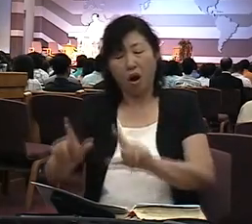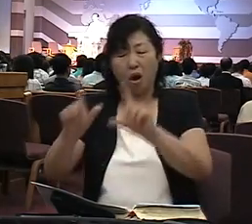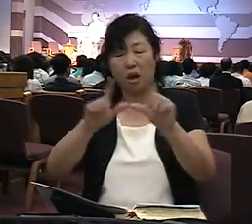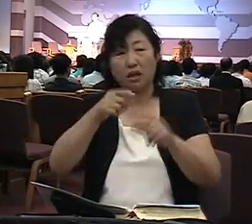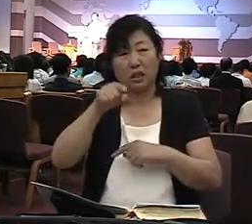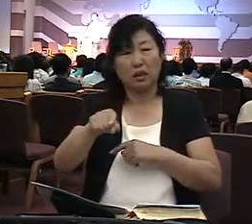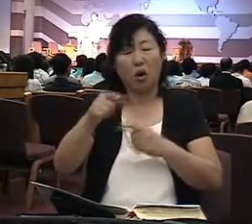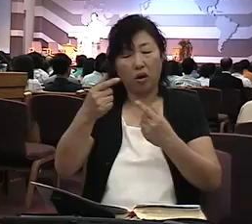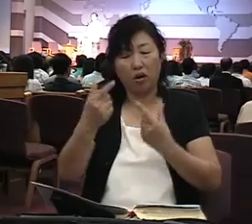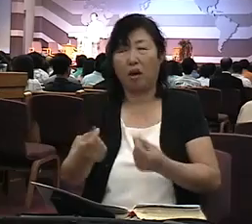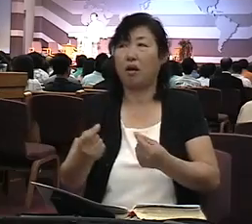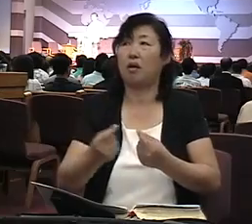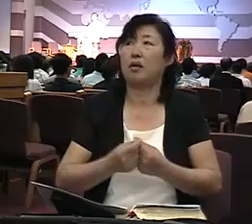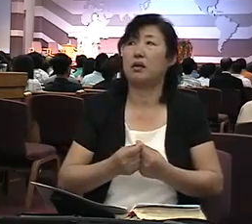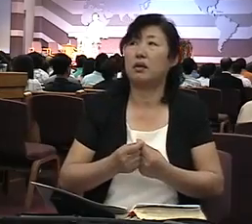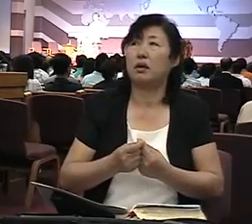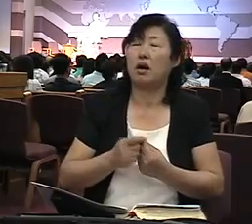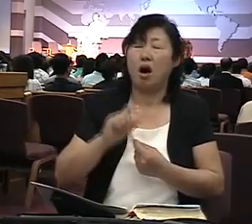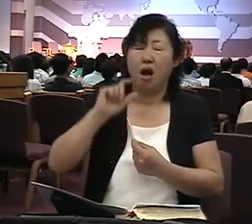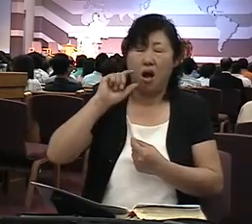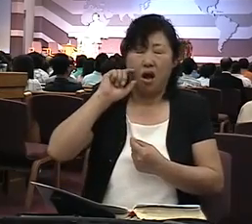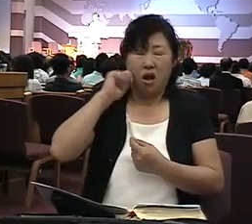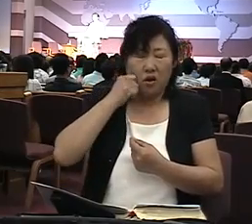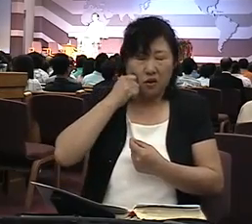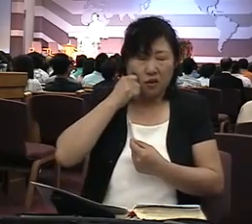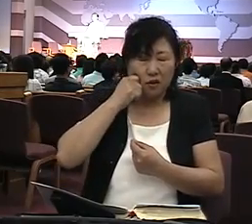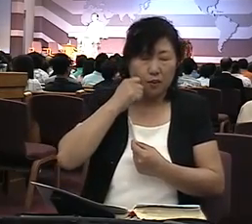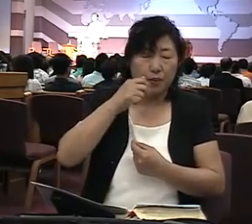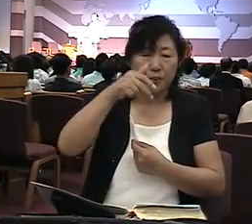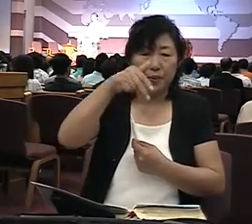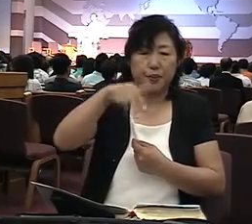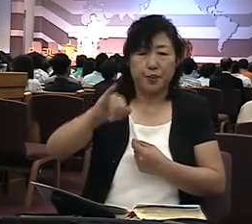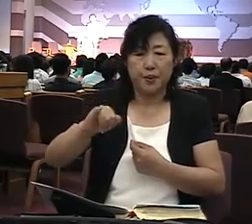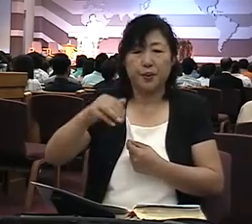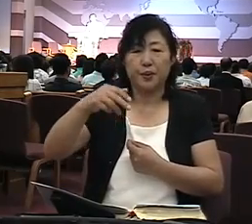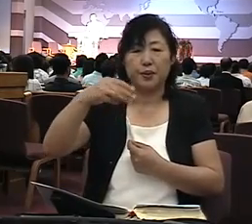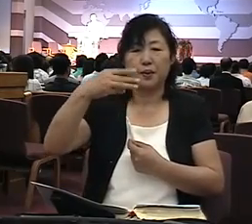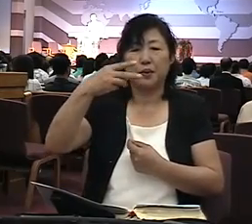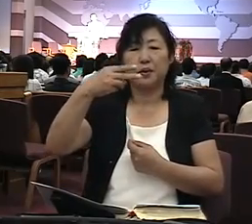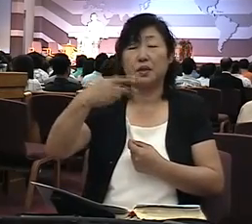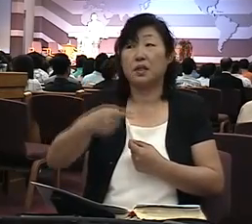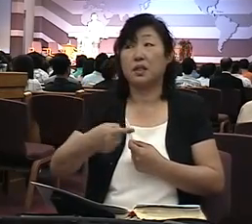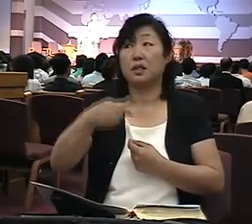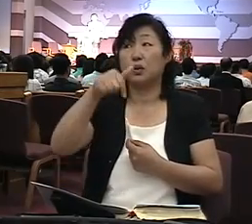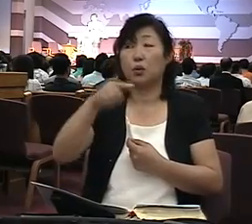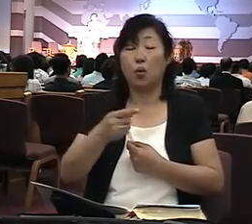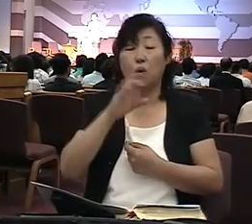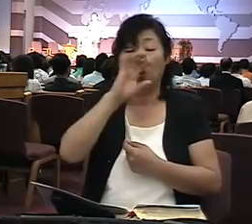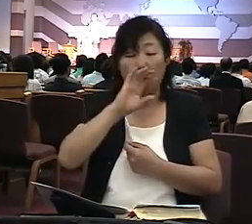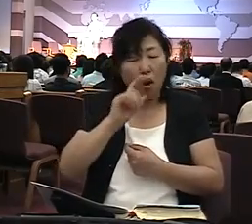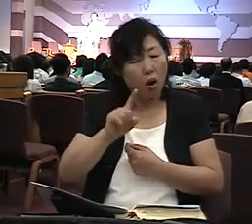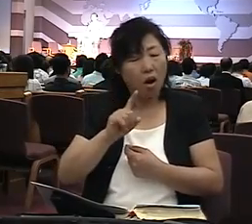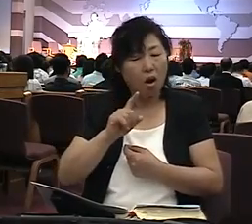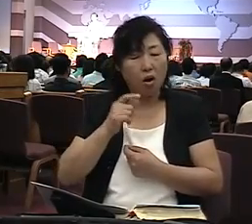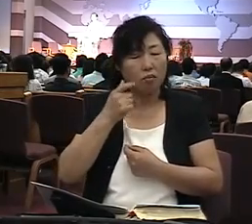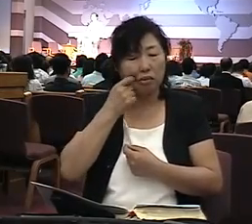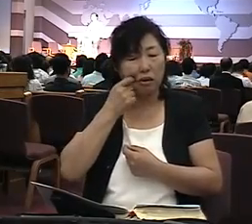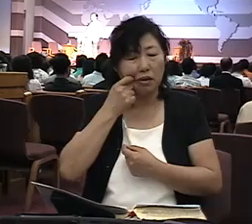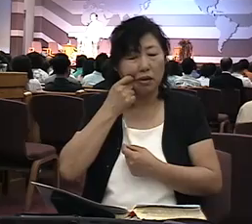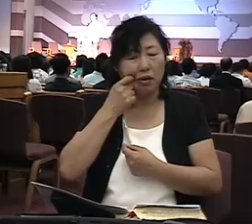이렇게 그 찌들고 바쁜 이민 생활에 훈련이 뭡니까? 훈련이 어떻게 가능합니까? 이런 질문